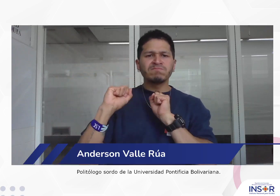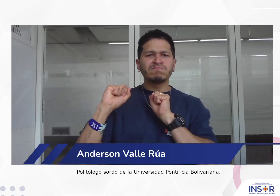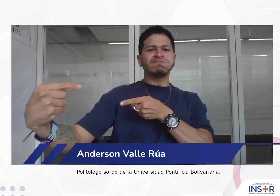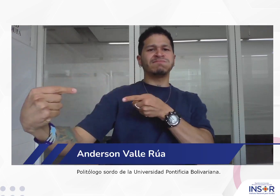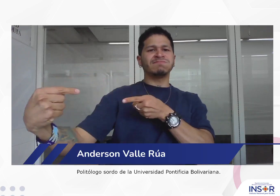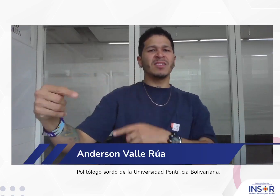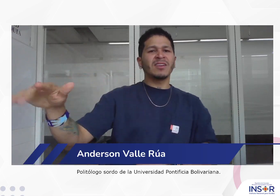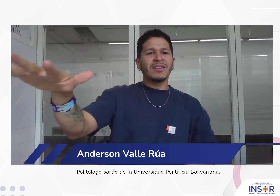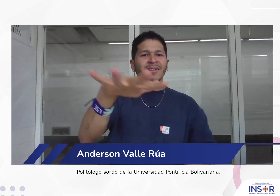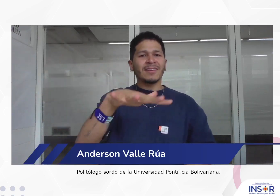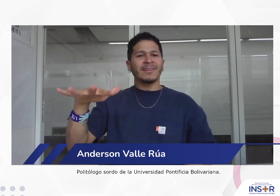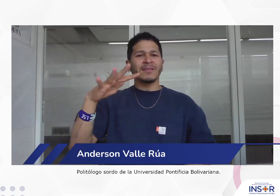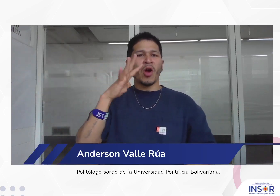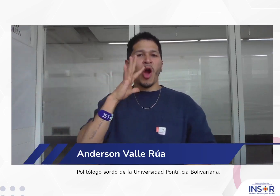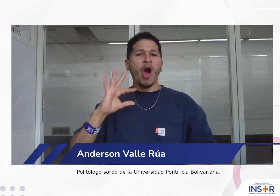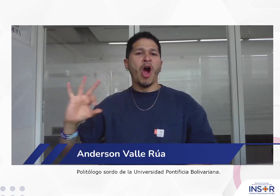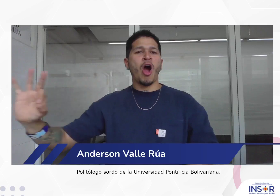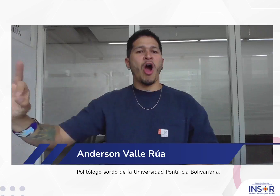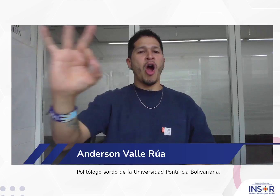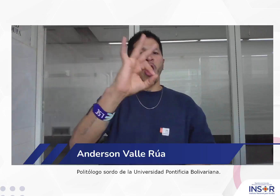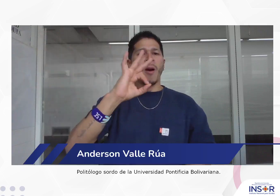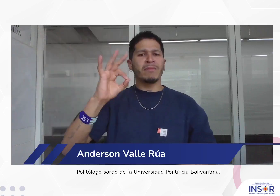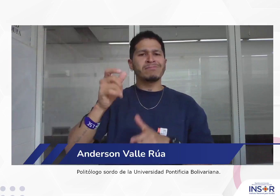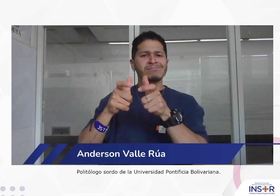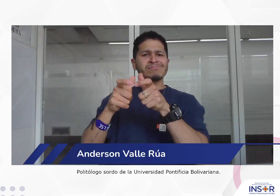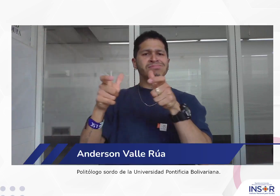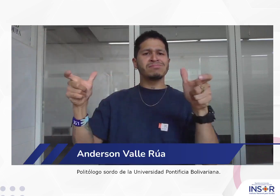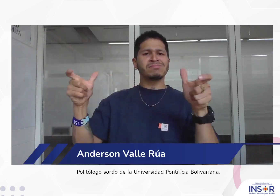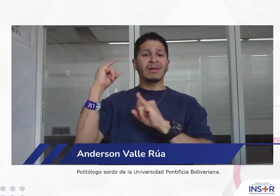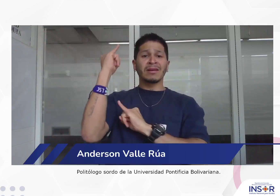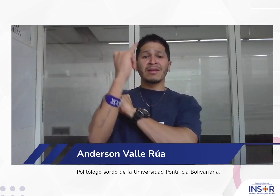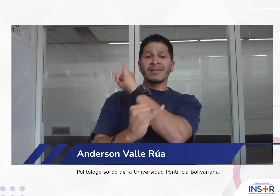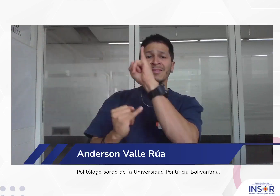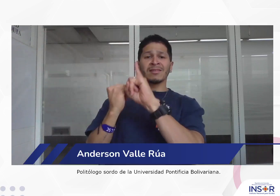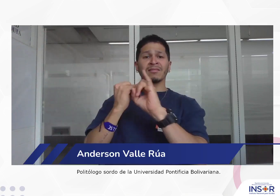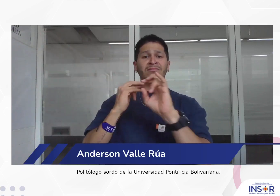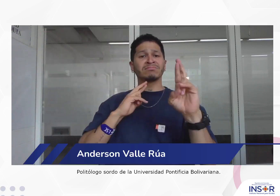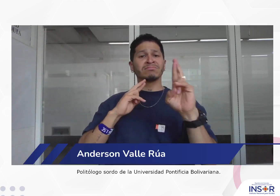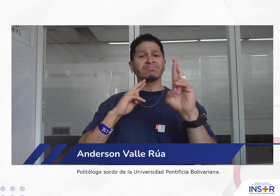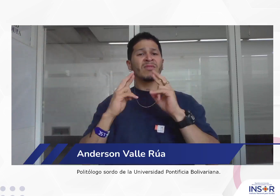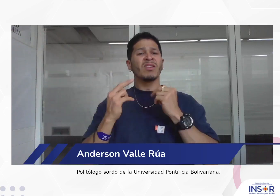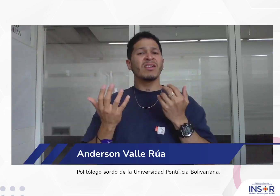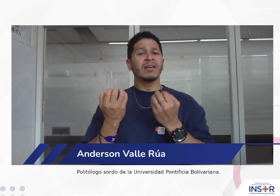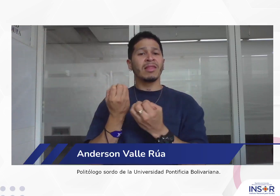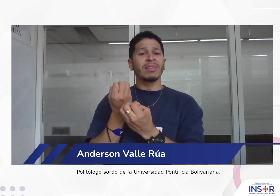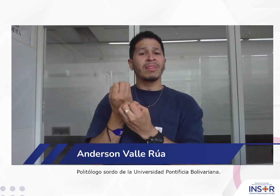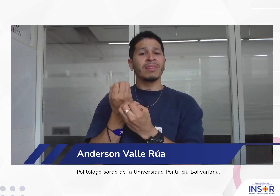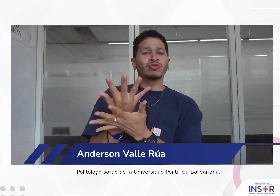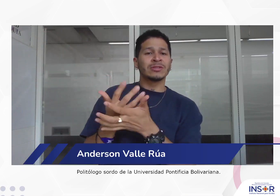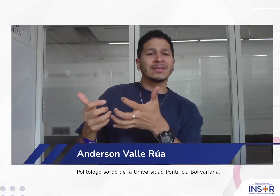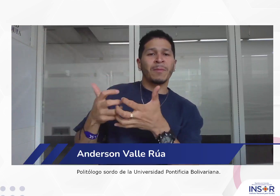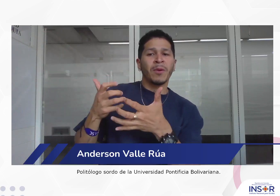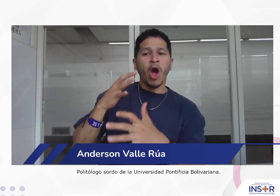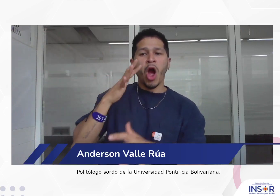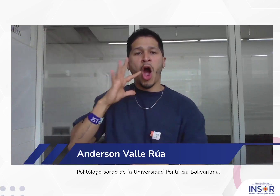movimientos de las mujeres empiezan a cobrar vital importancia en torno a esas luchas por